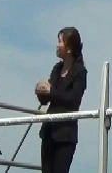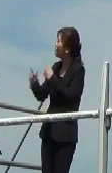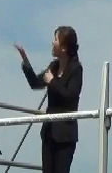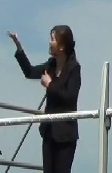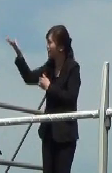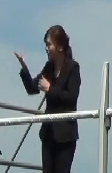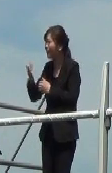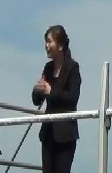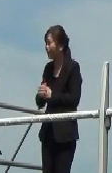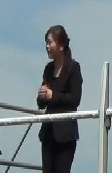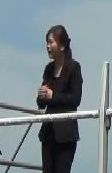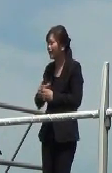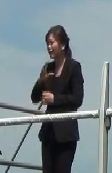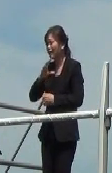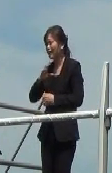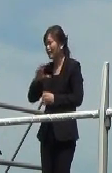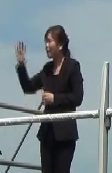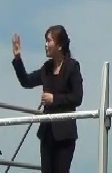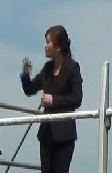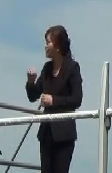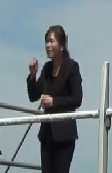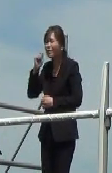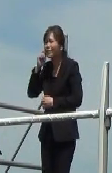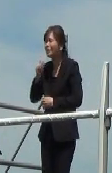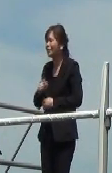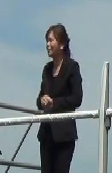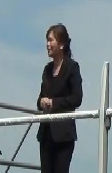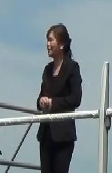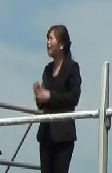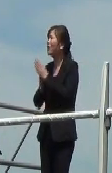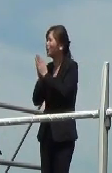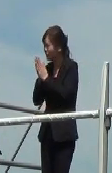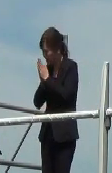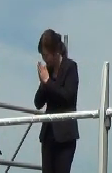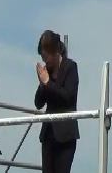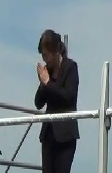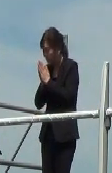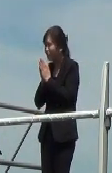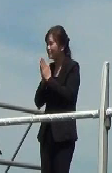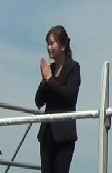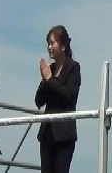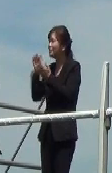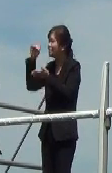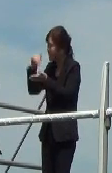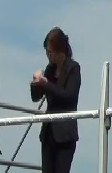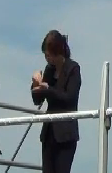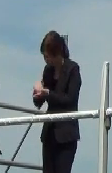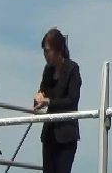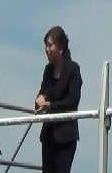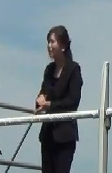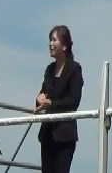ゃ。戻れないならお願い、せめて